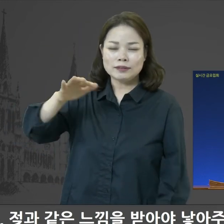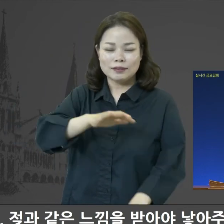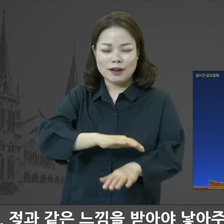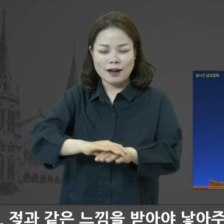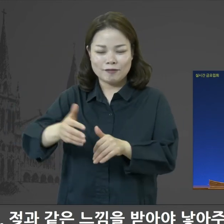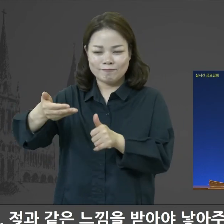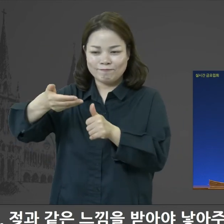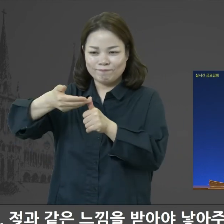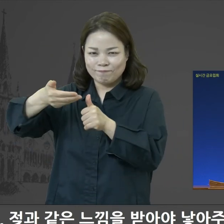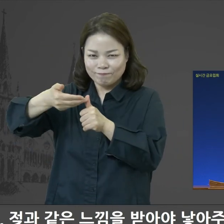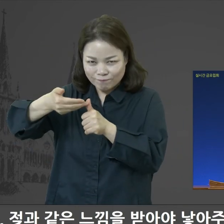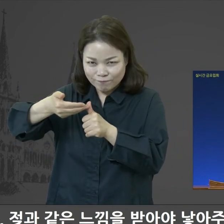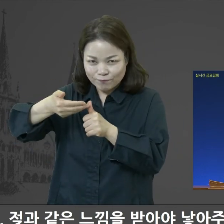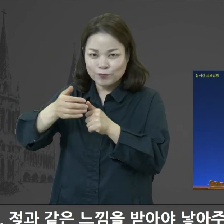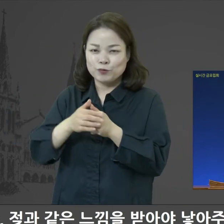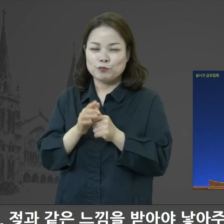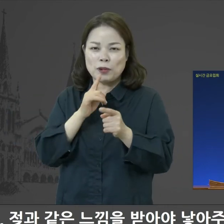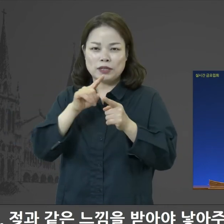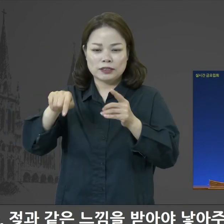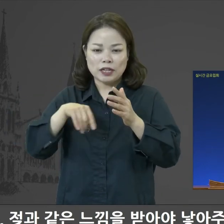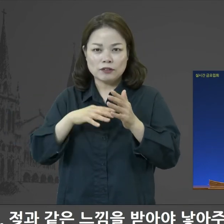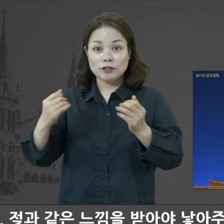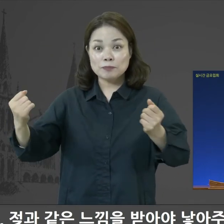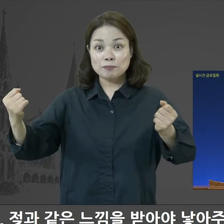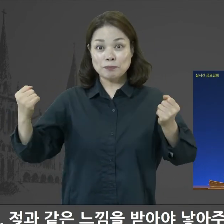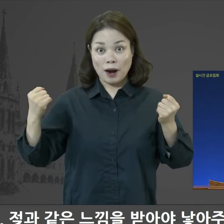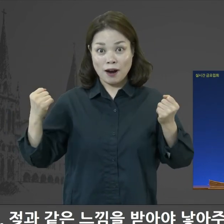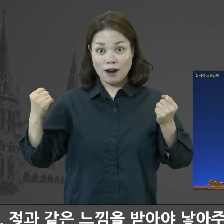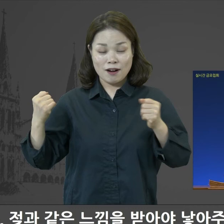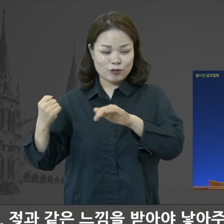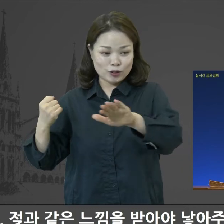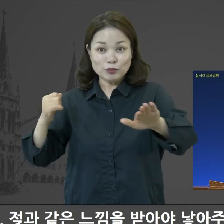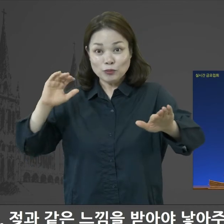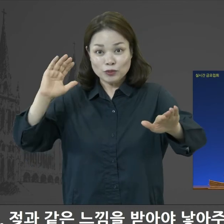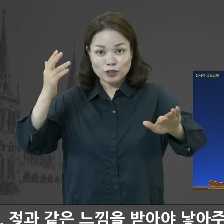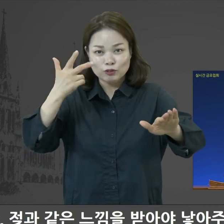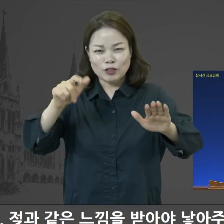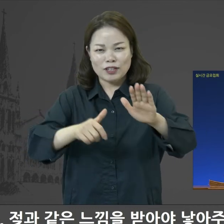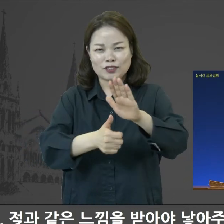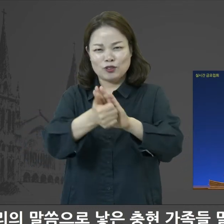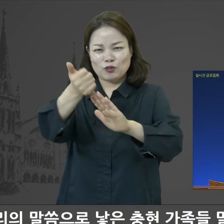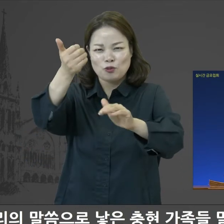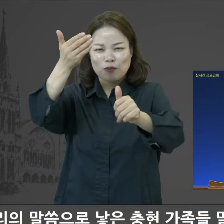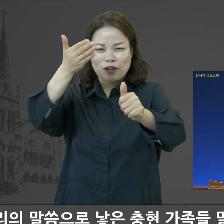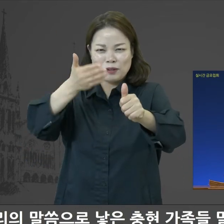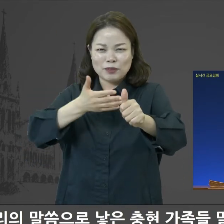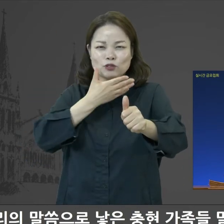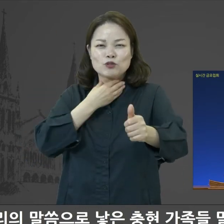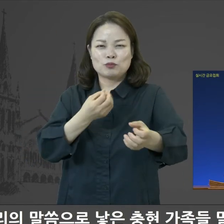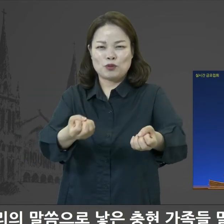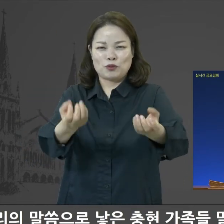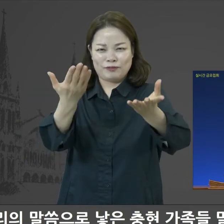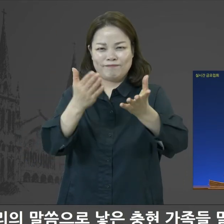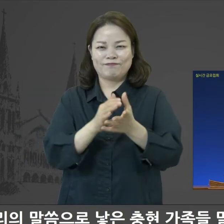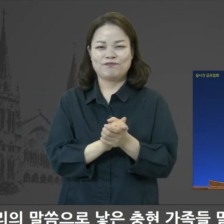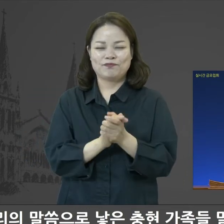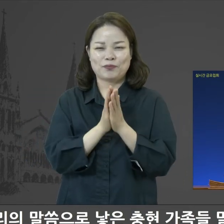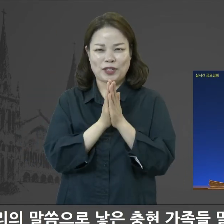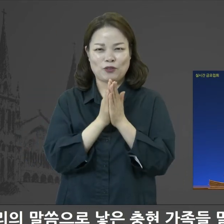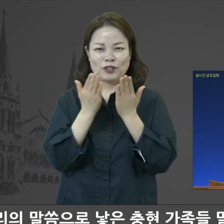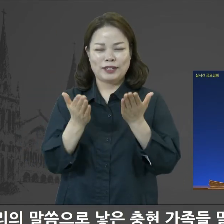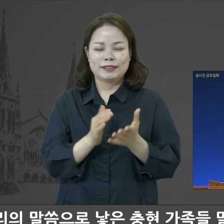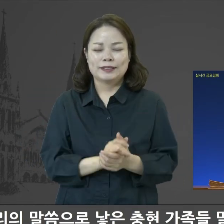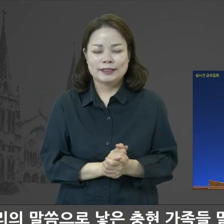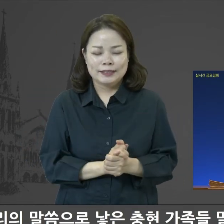먹고 그 말씀 가운데 건강해질 수 있는 우리 모두가 될 수 있기를 주 안에서 소망하며 축원합니다.